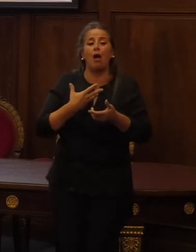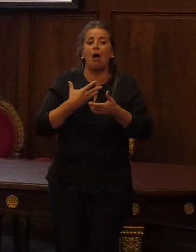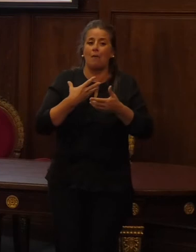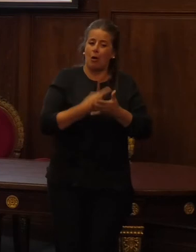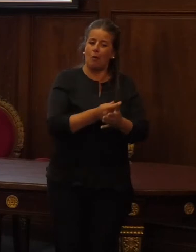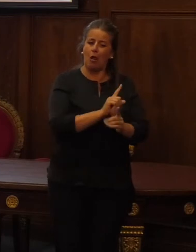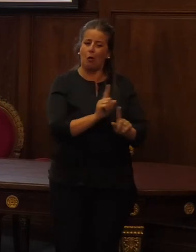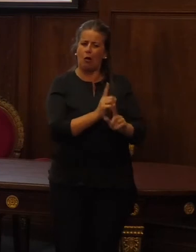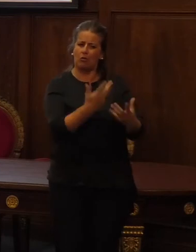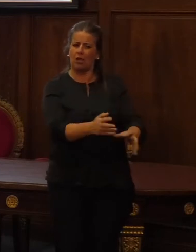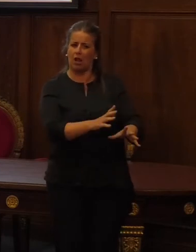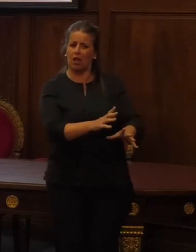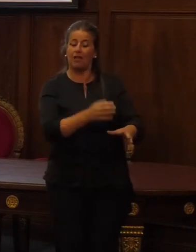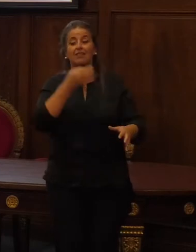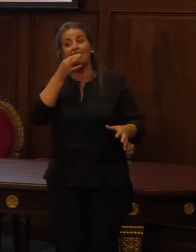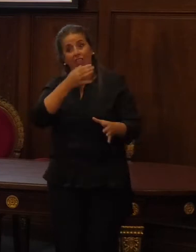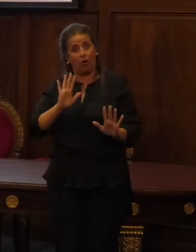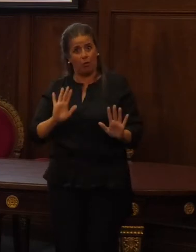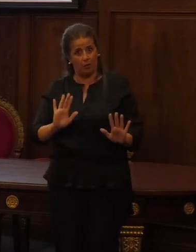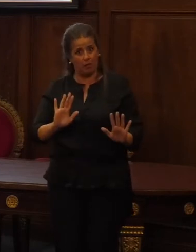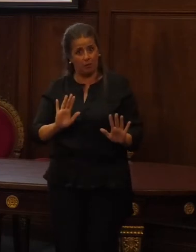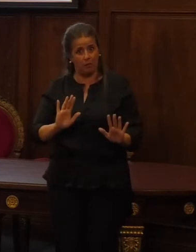no quieren. Se dijo.